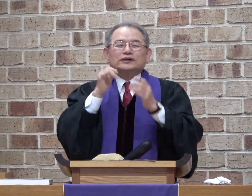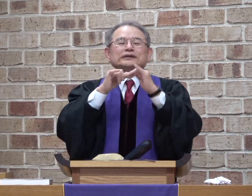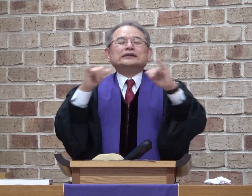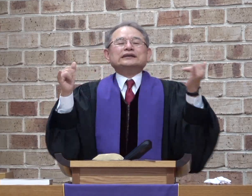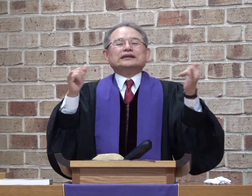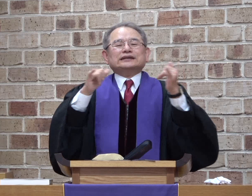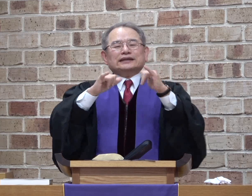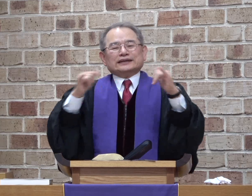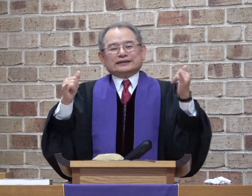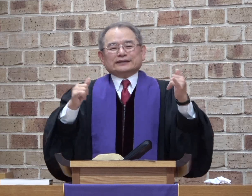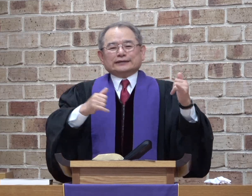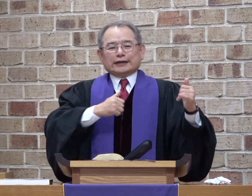농아인들의 자부심,